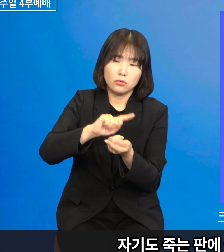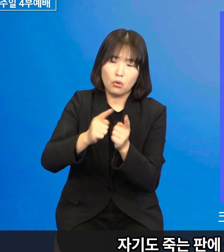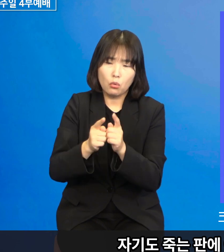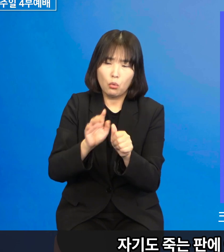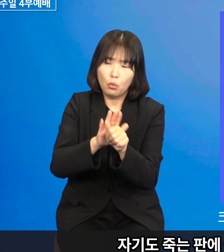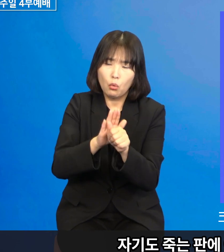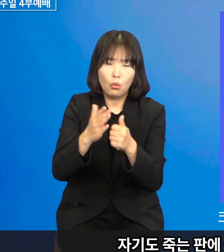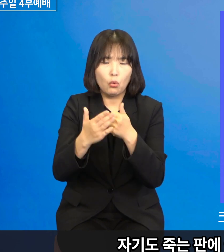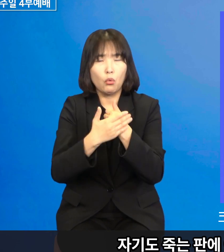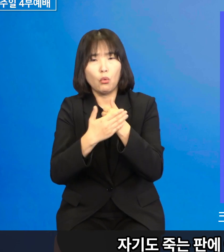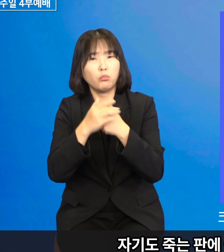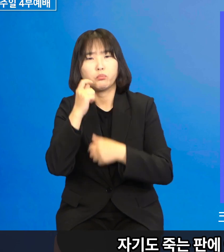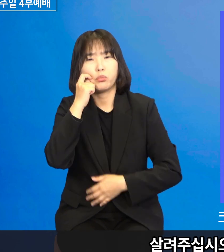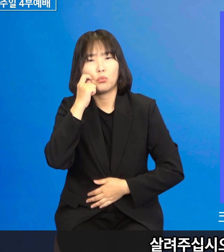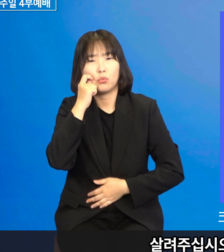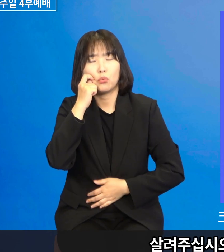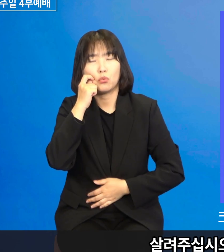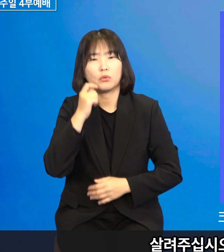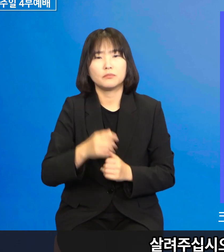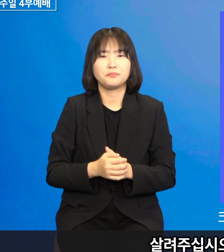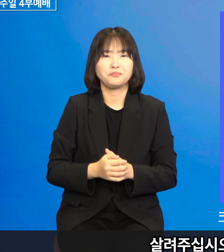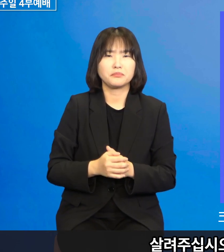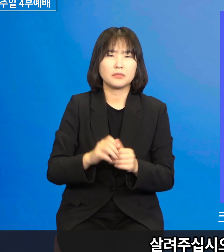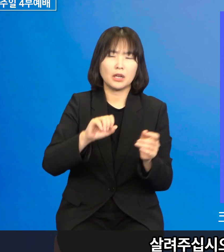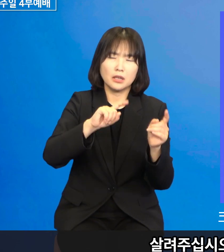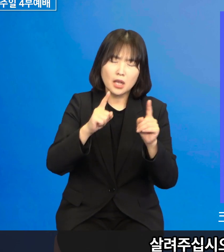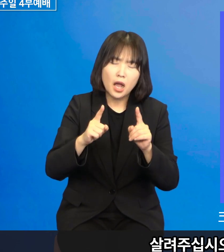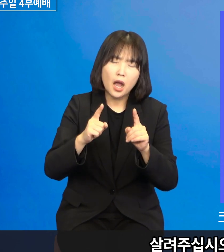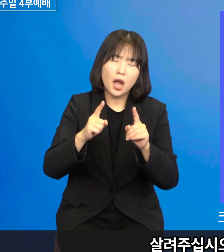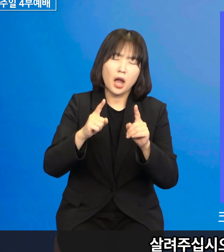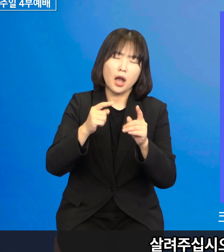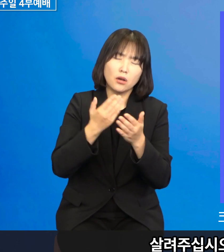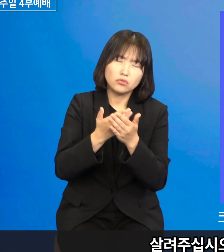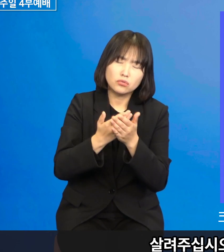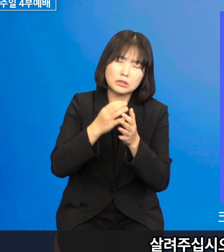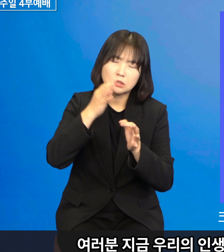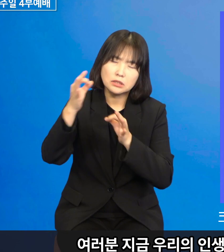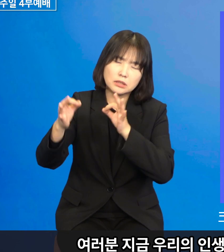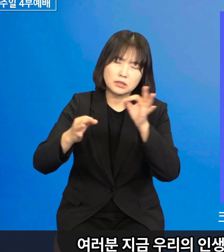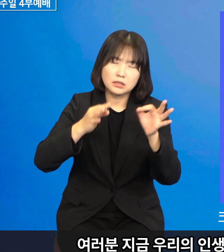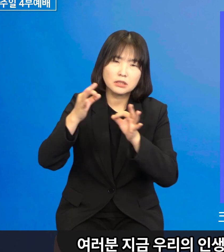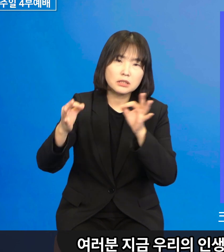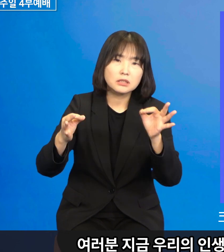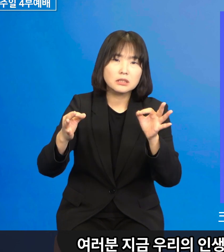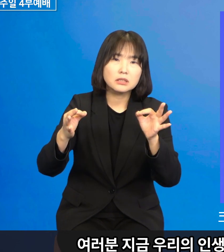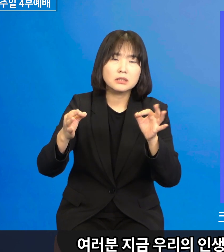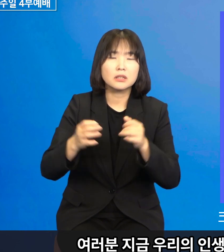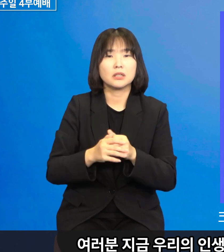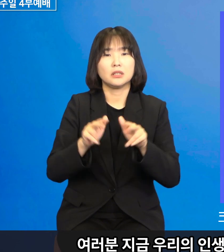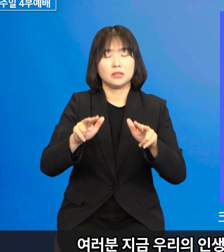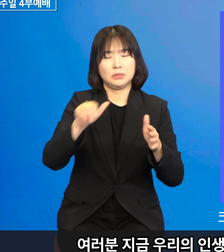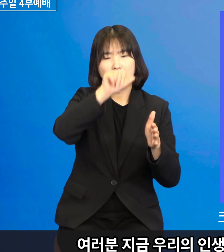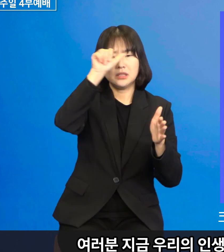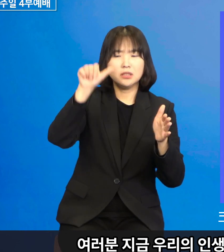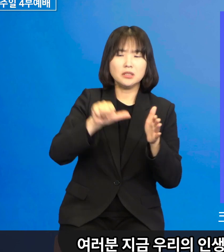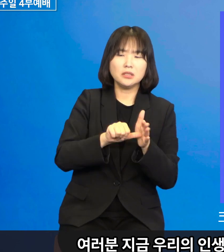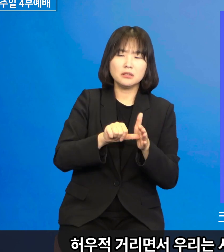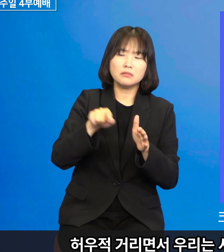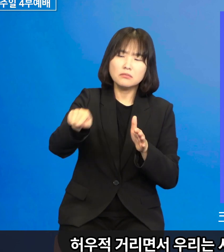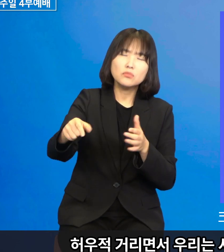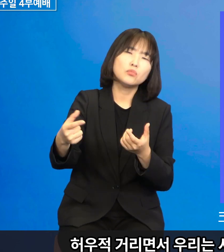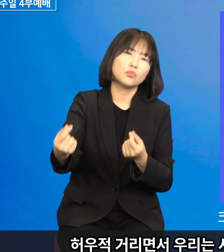자기도 죽는 판에 어떻게 살려줍니까? 살려주십시오. 살려주십시오. 여러분, 지금 우리의 인생이 마치 그와 같다는